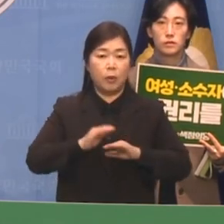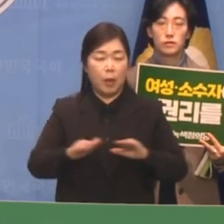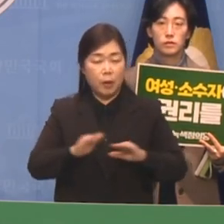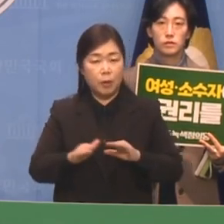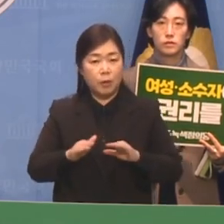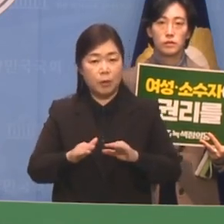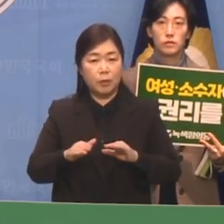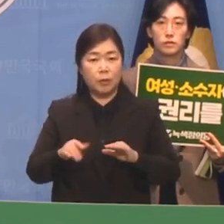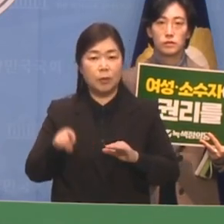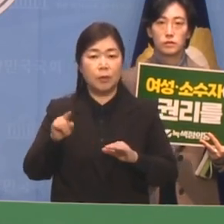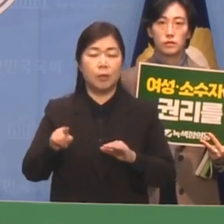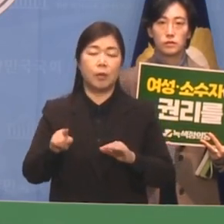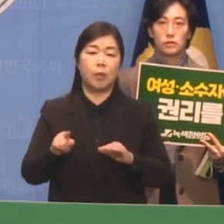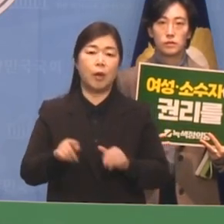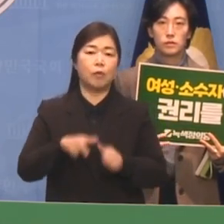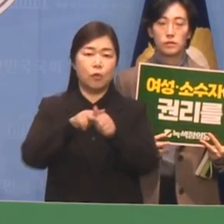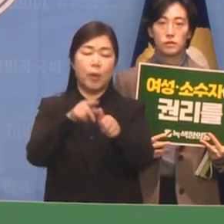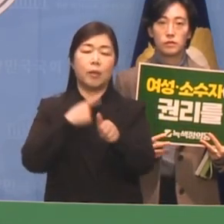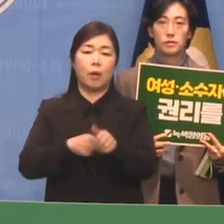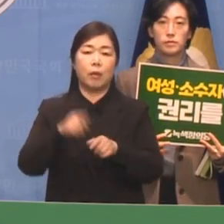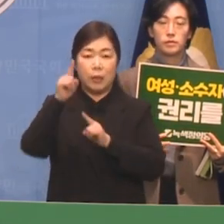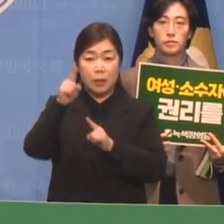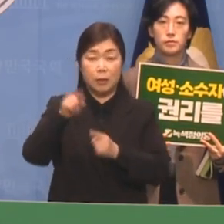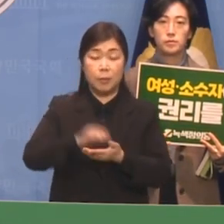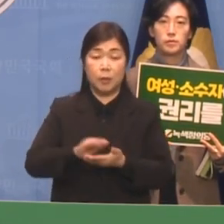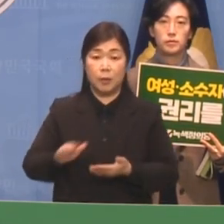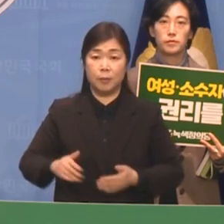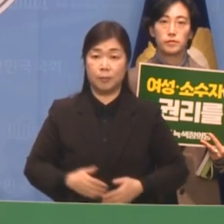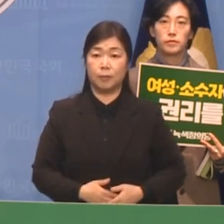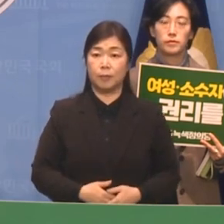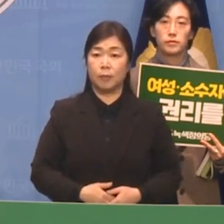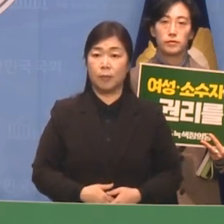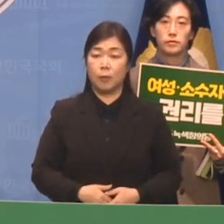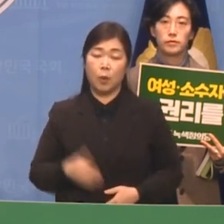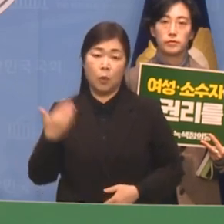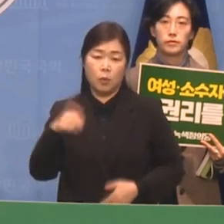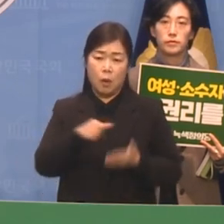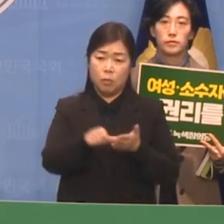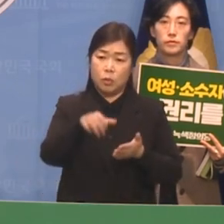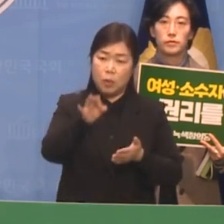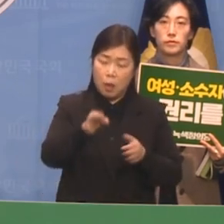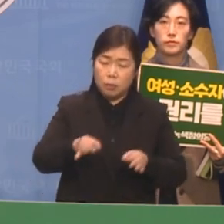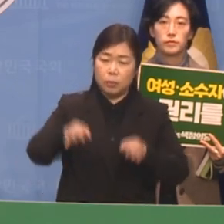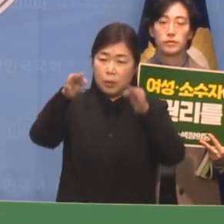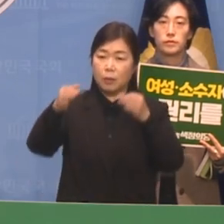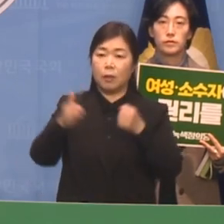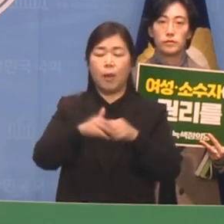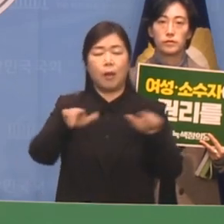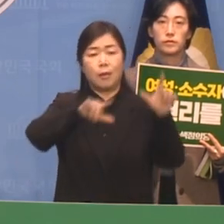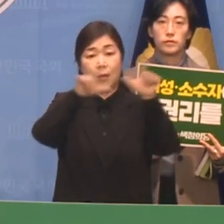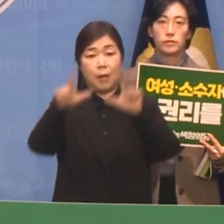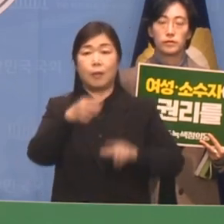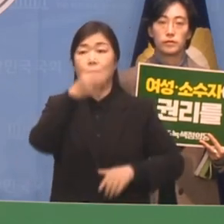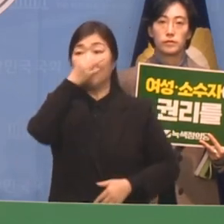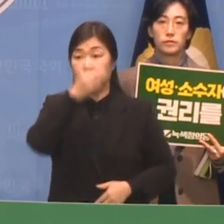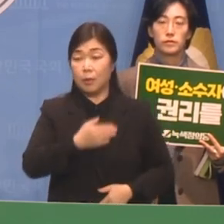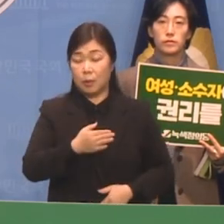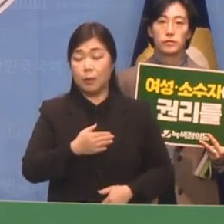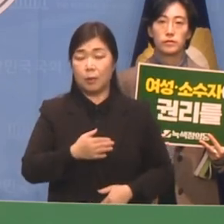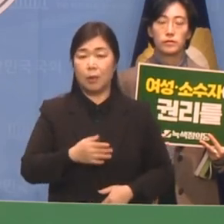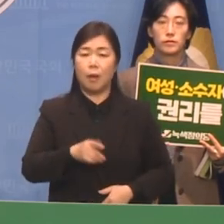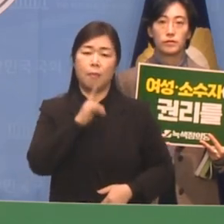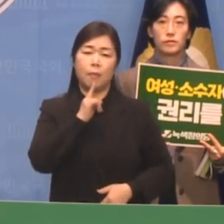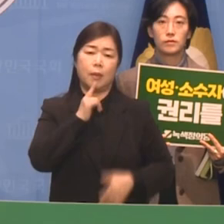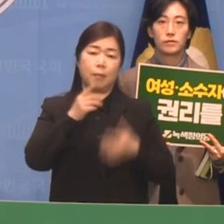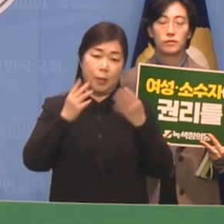대흥영리에 출마했던 후보자 이숲입니다. 네, 요즘 부쩍 오른 물가 때문에 다들 살기가 힘들다는